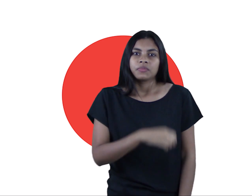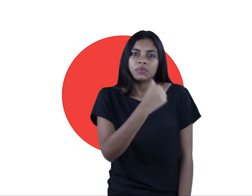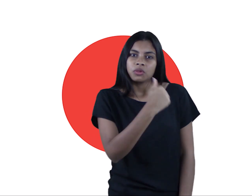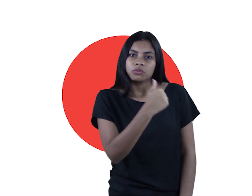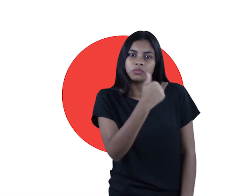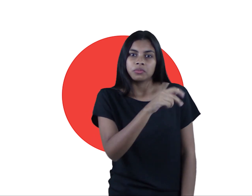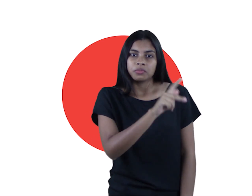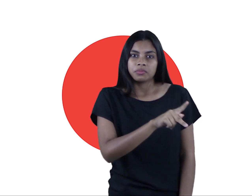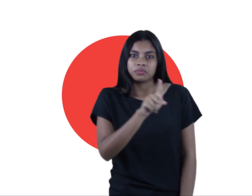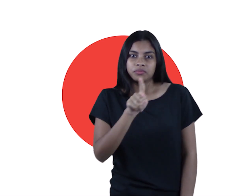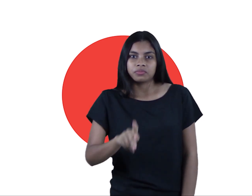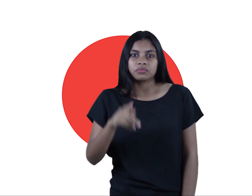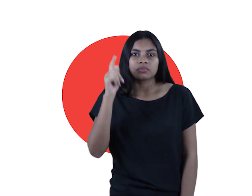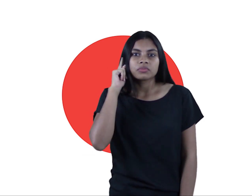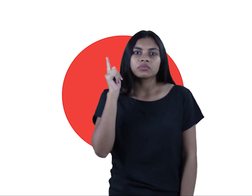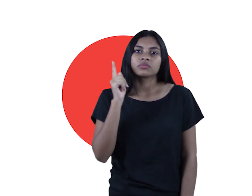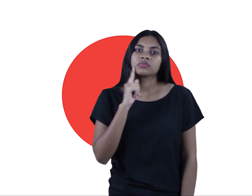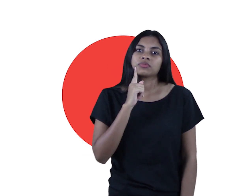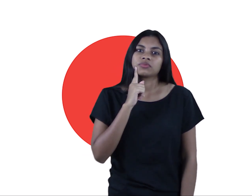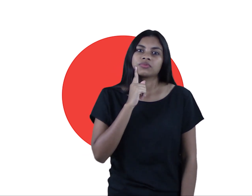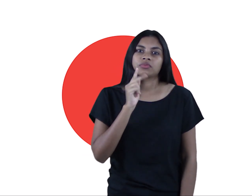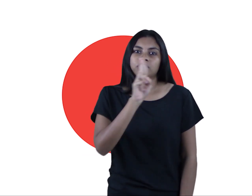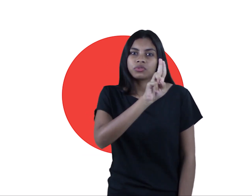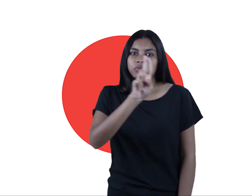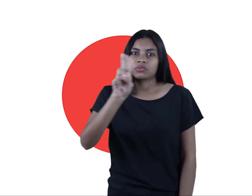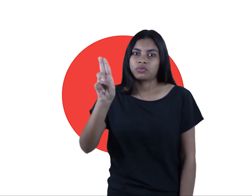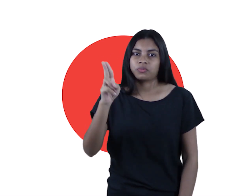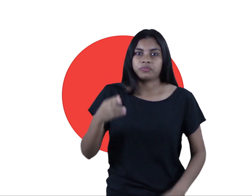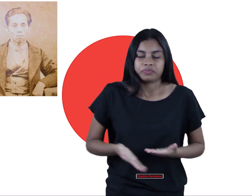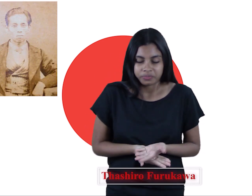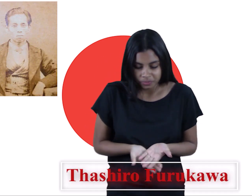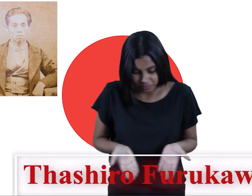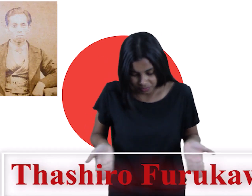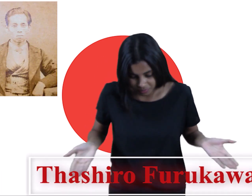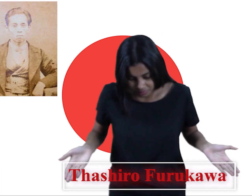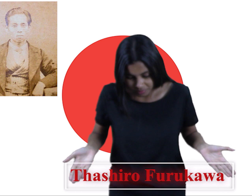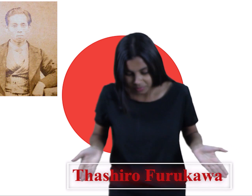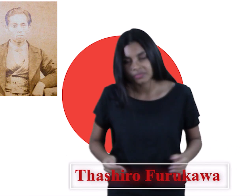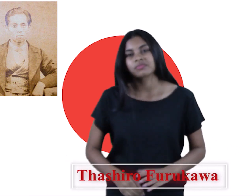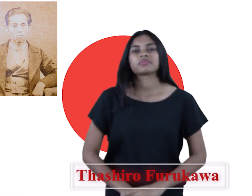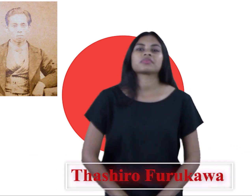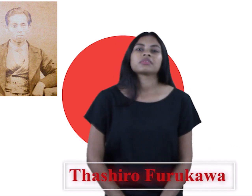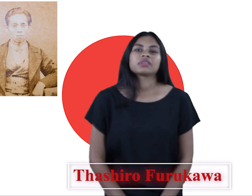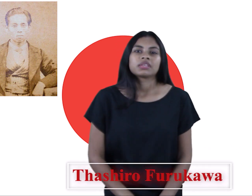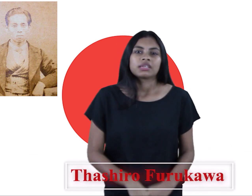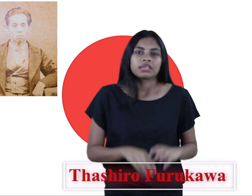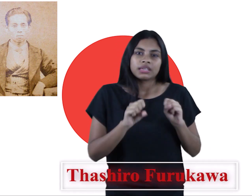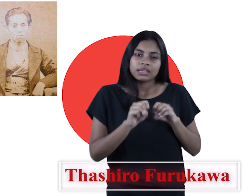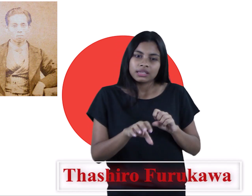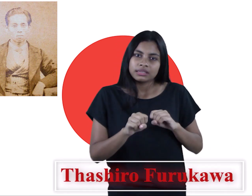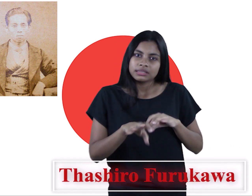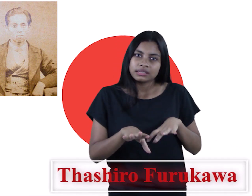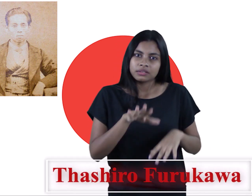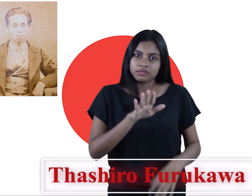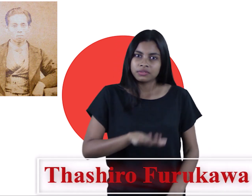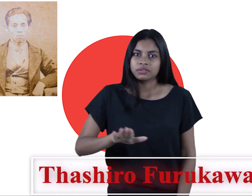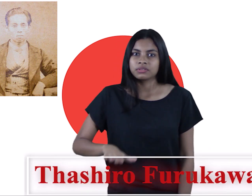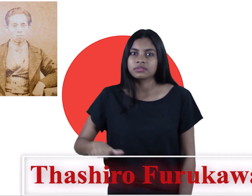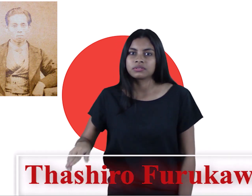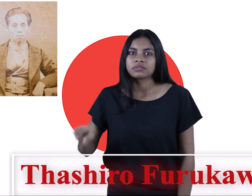dos primeiros professores para surdos foi Tashiro Furukawa, que ensinava